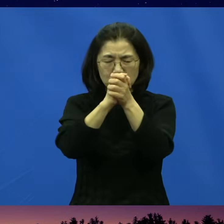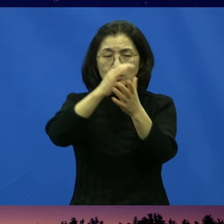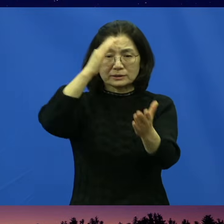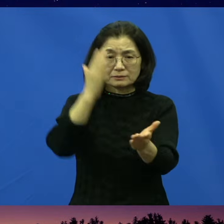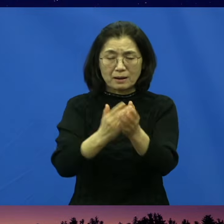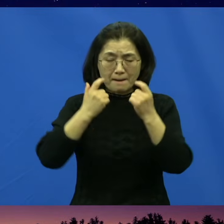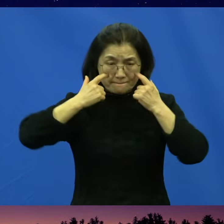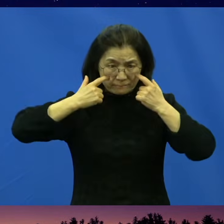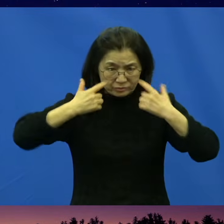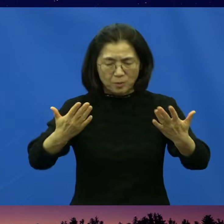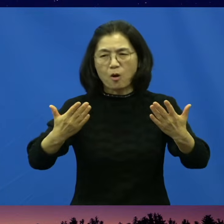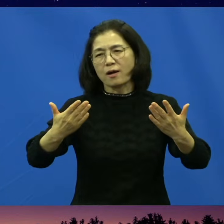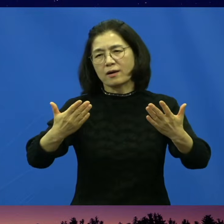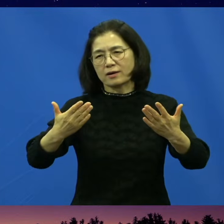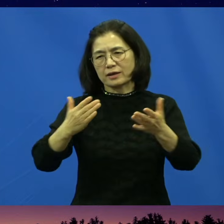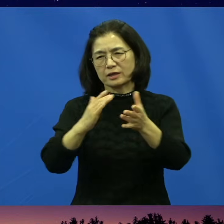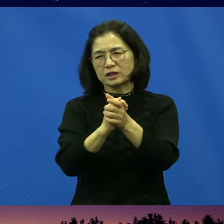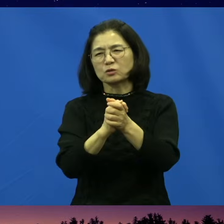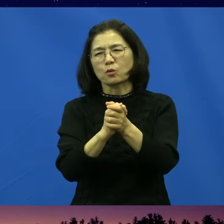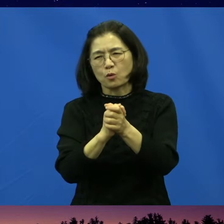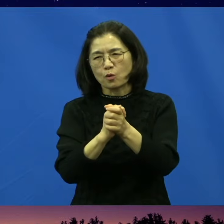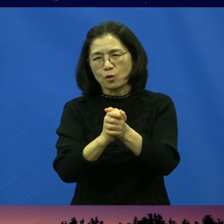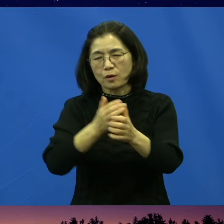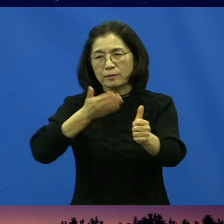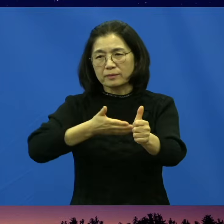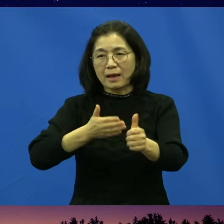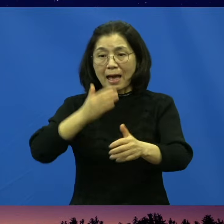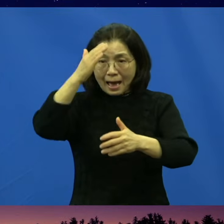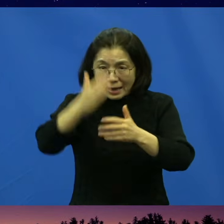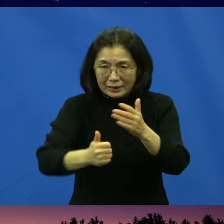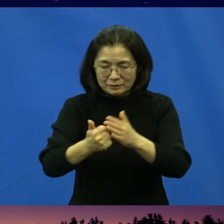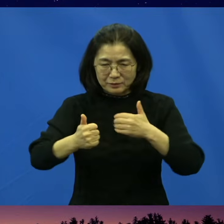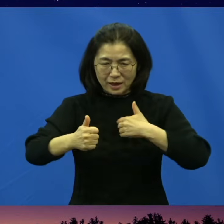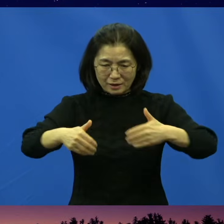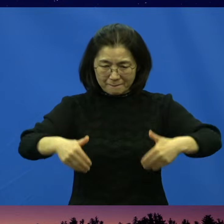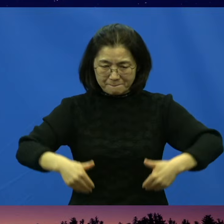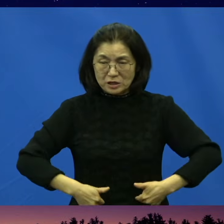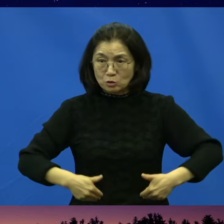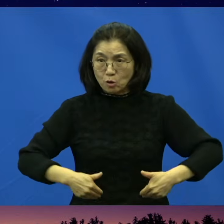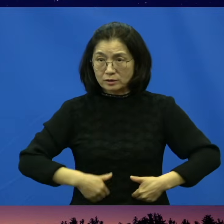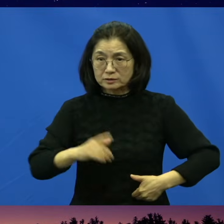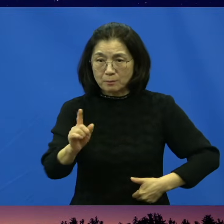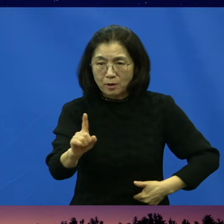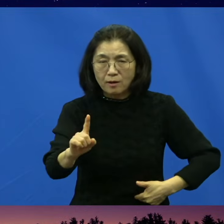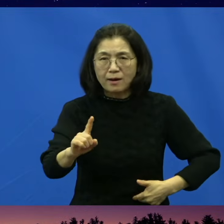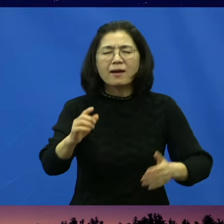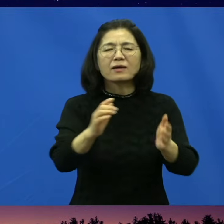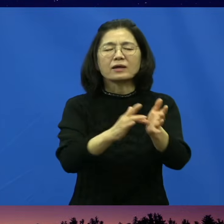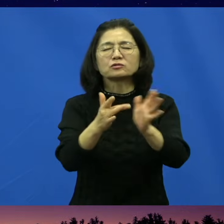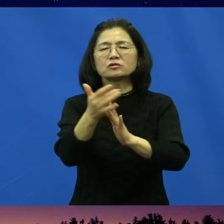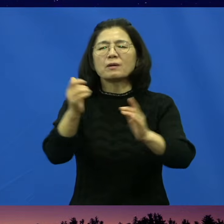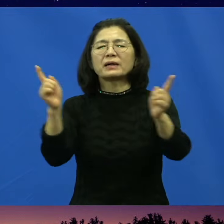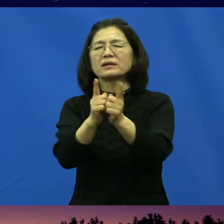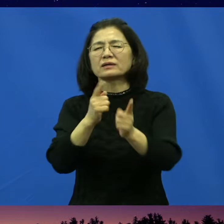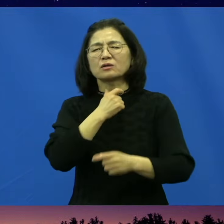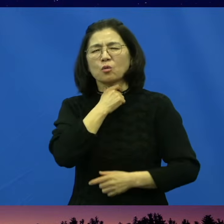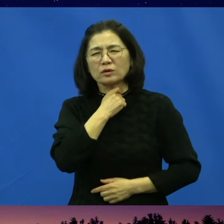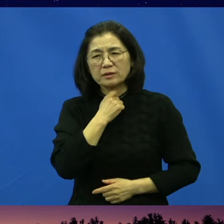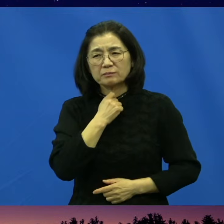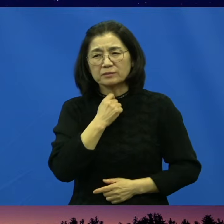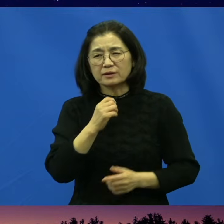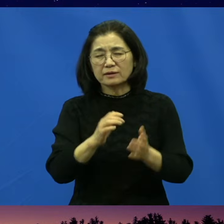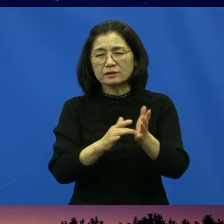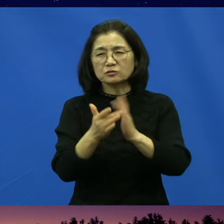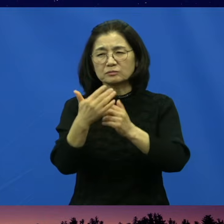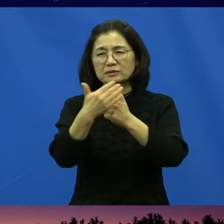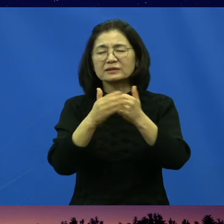바랍니다. 하나님, 오늘 나에게 필요한 것은 다른 것이 아니라 내가 예수님 만나기 원합니다. 내가 예수님의 은혜를 경험하기 원합니다.